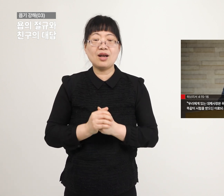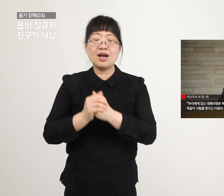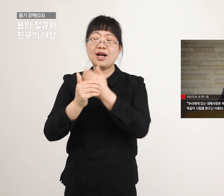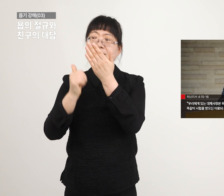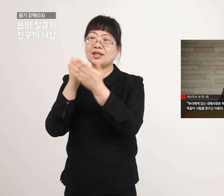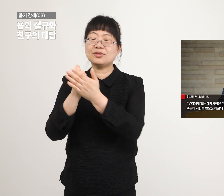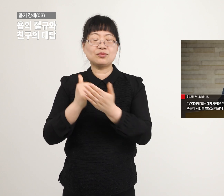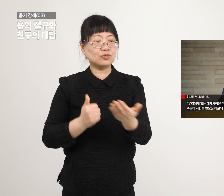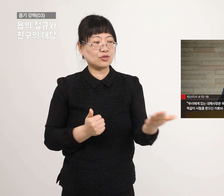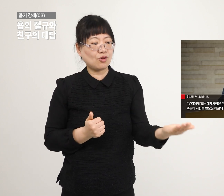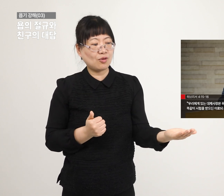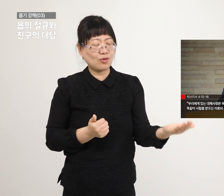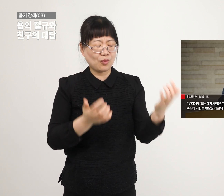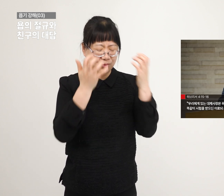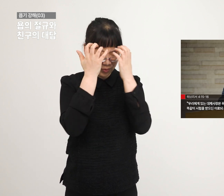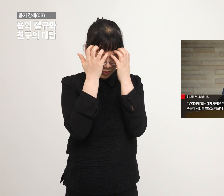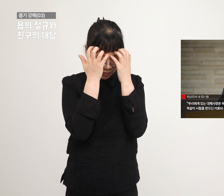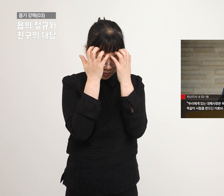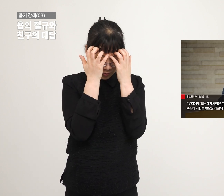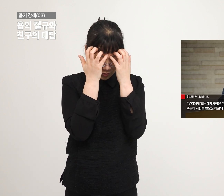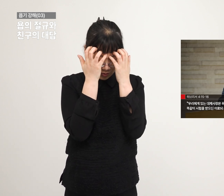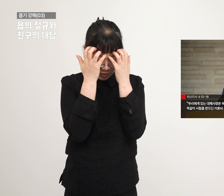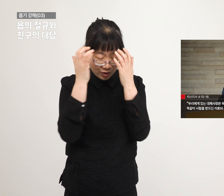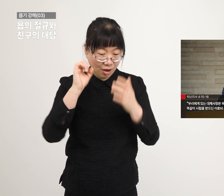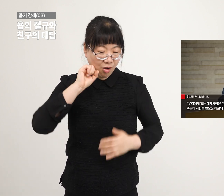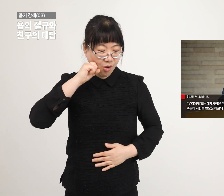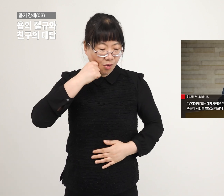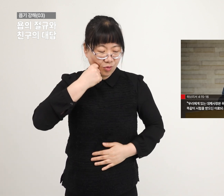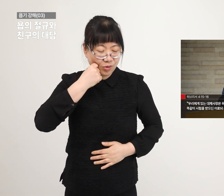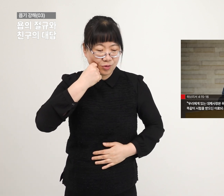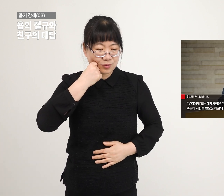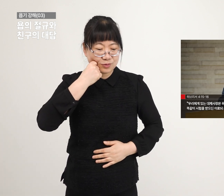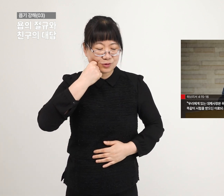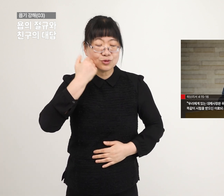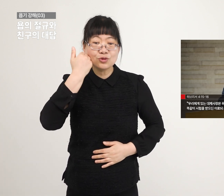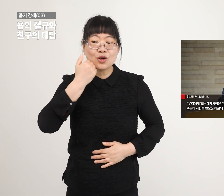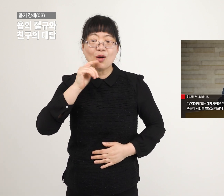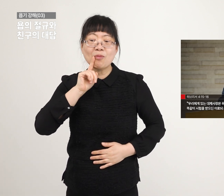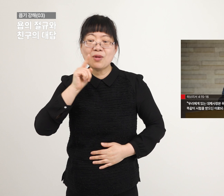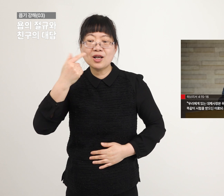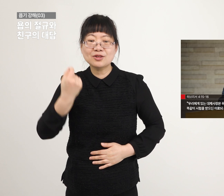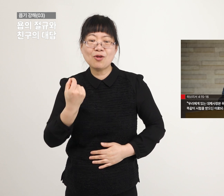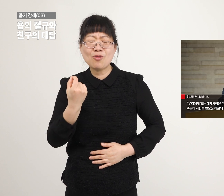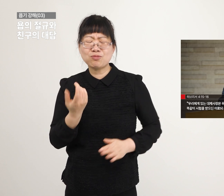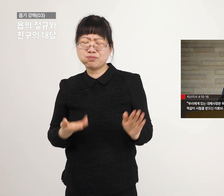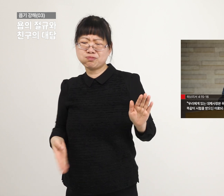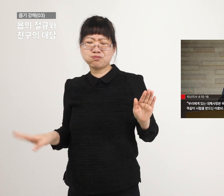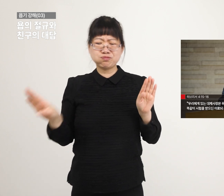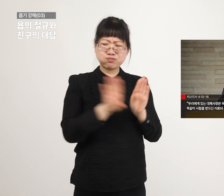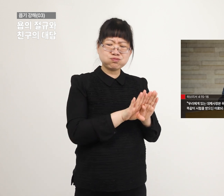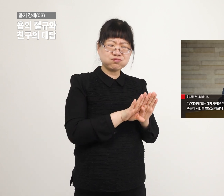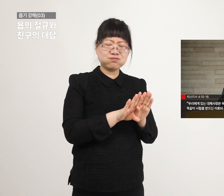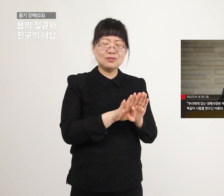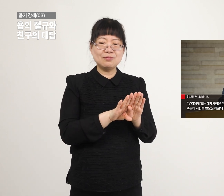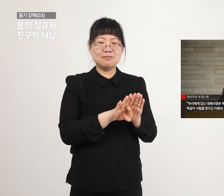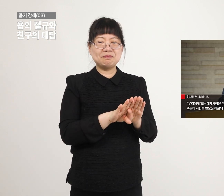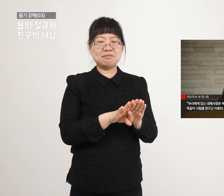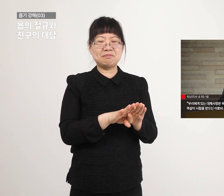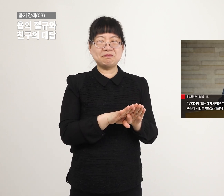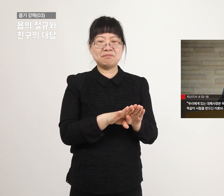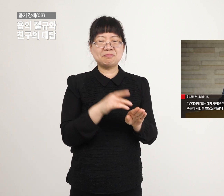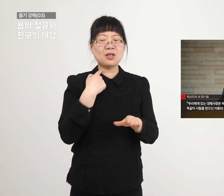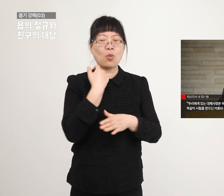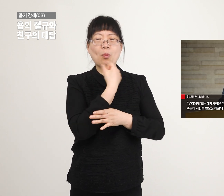하나님은 여러분들의 고통을 누구의 말처럼 문 꽝 닫고 매몰차게